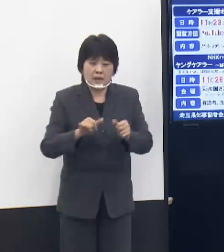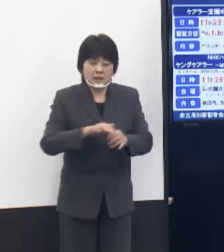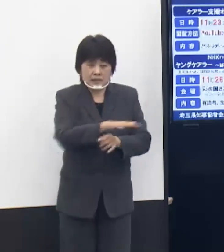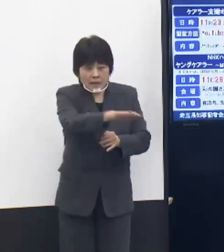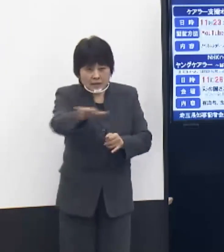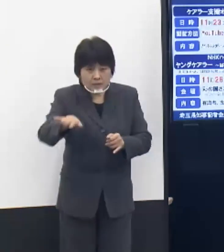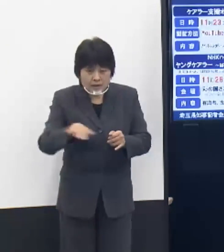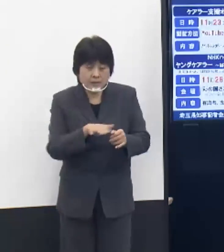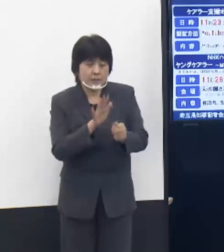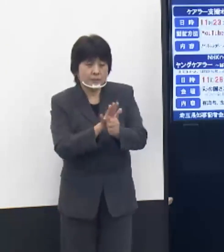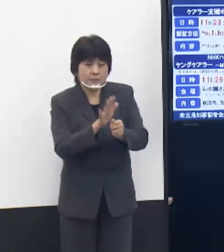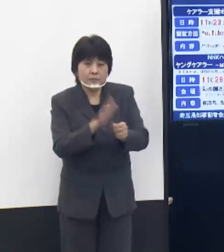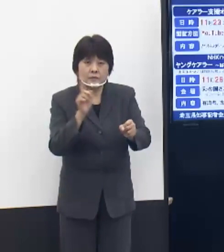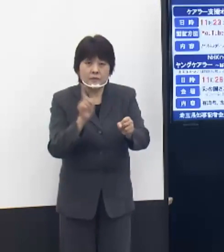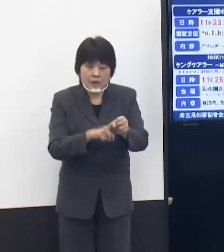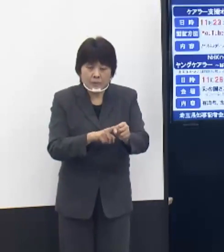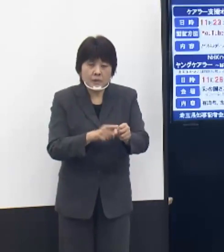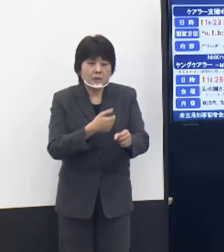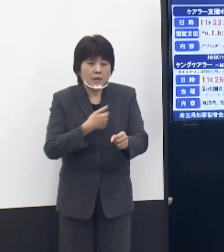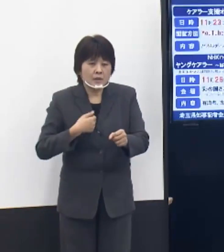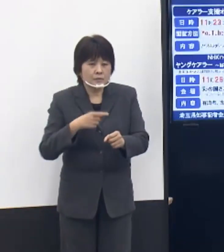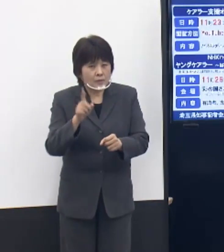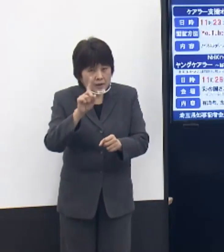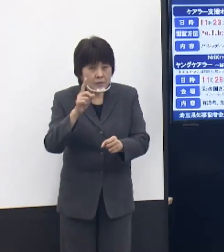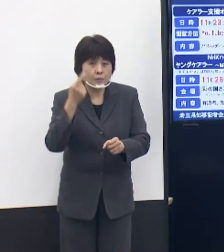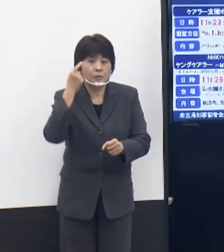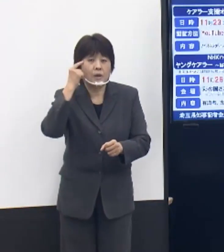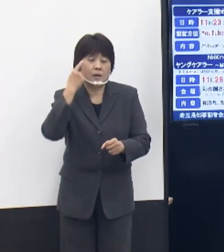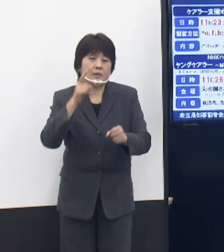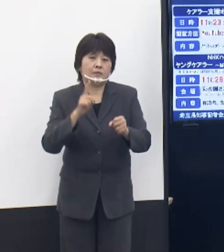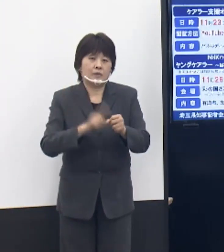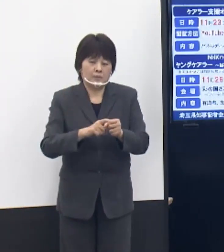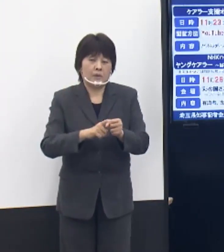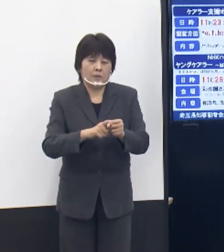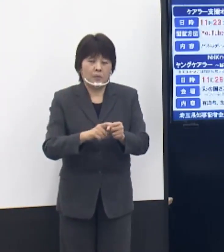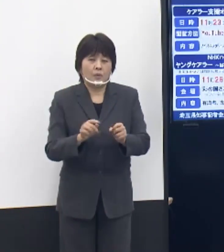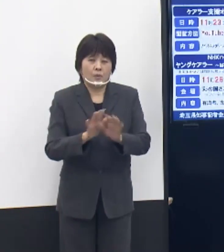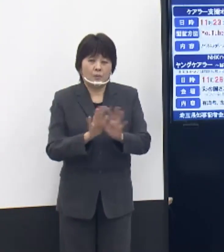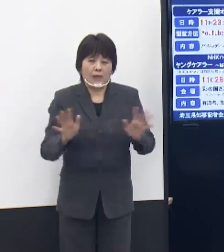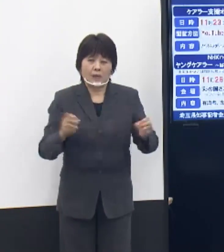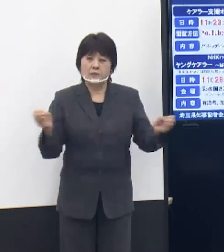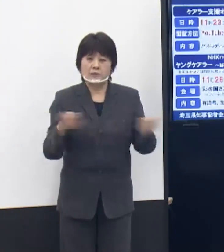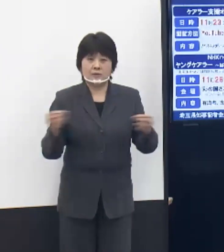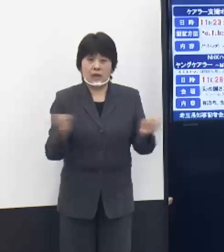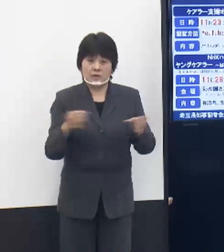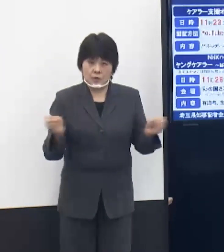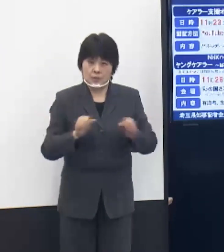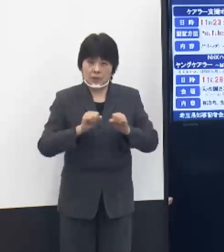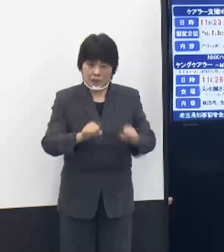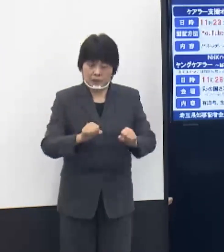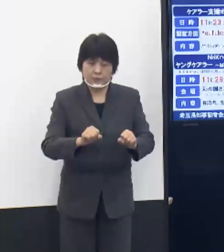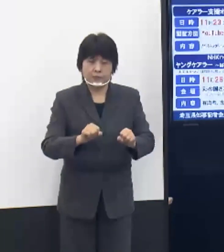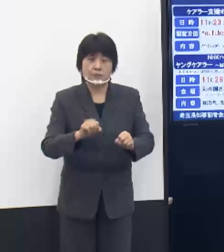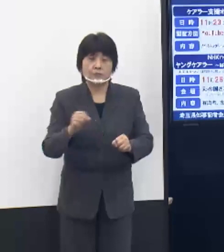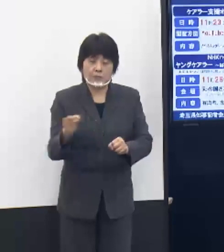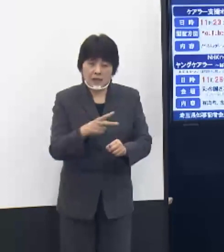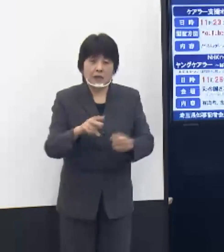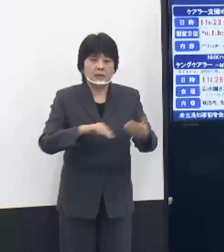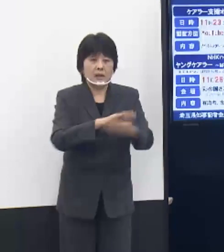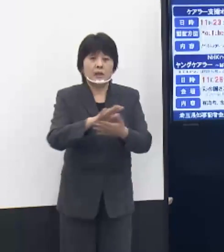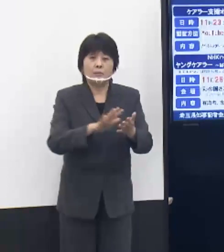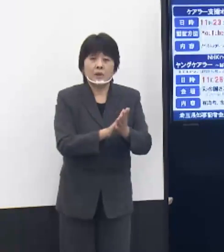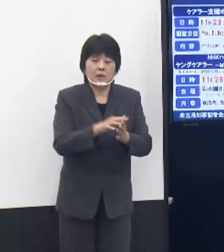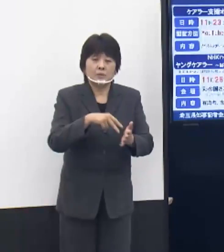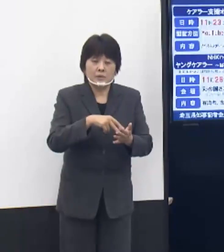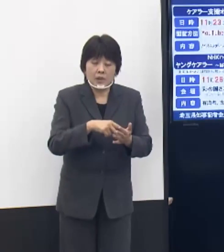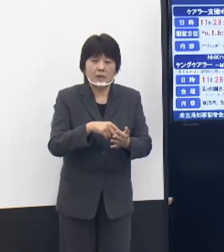ていくために何ができるのかを考えるパネルディスカッションを行うほか、埼玉県として後